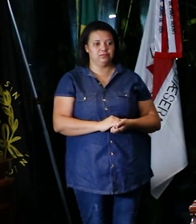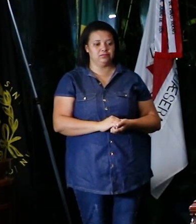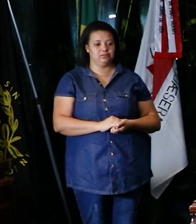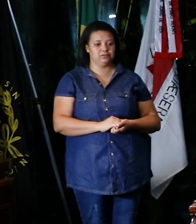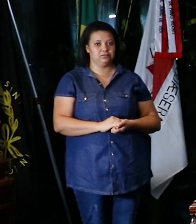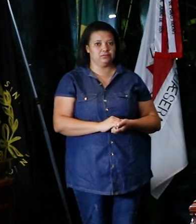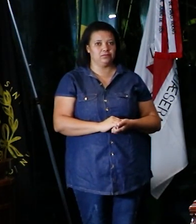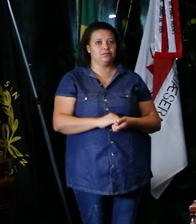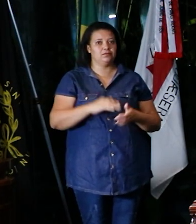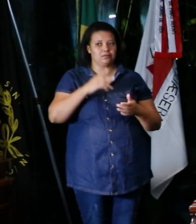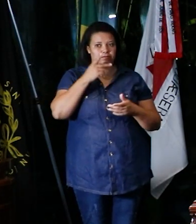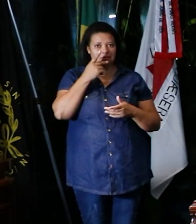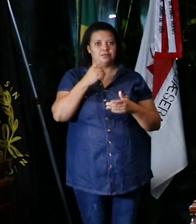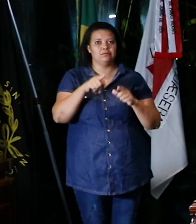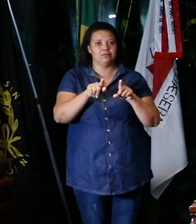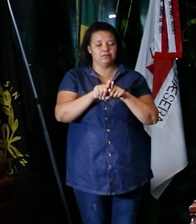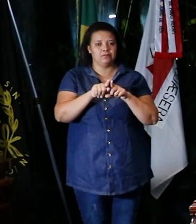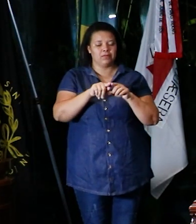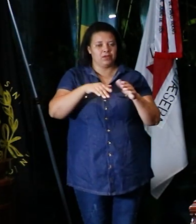Falava de futebol